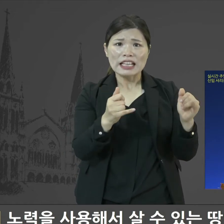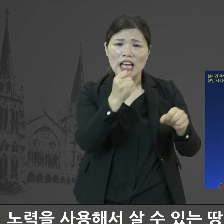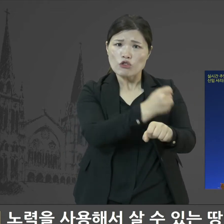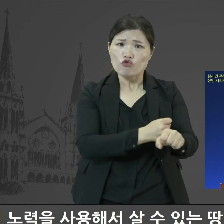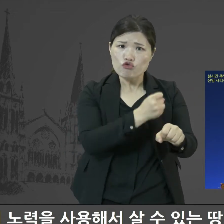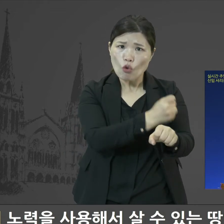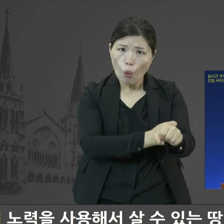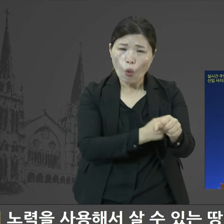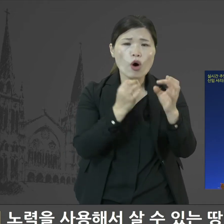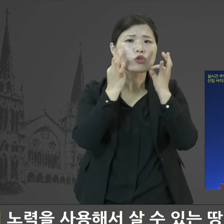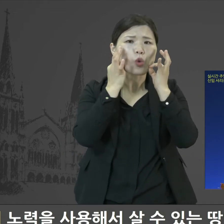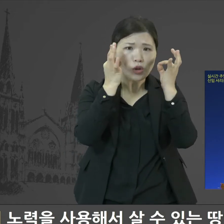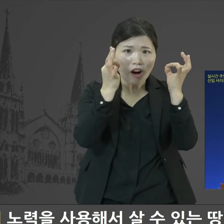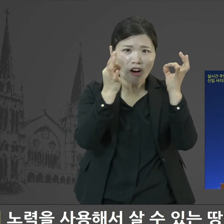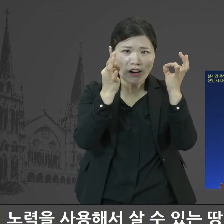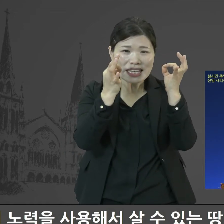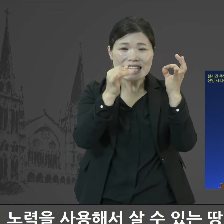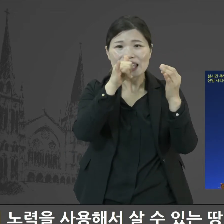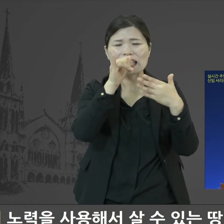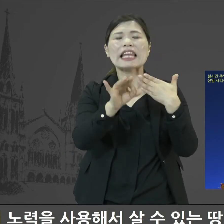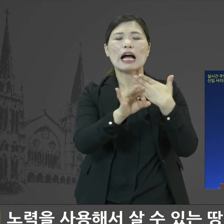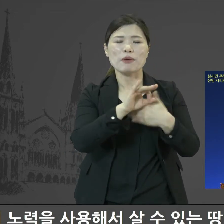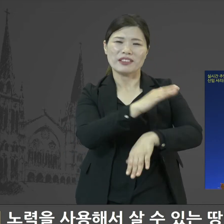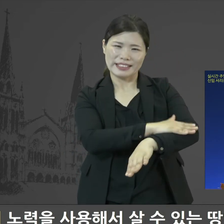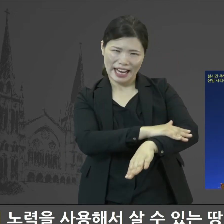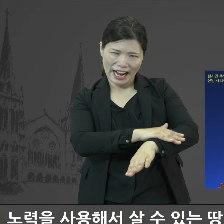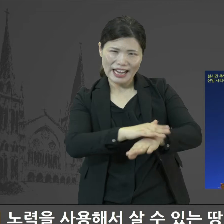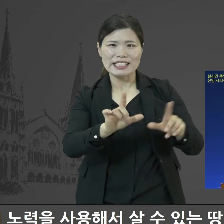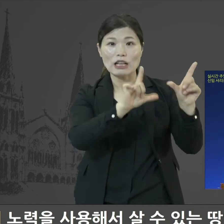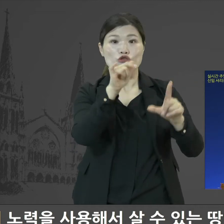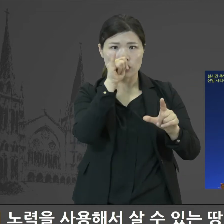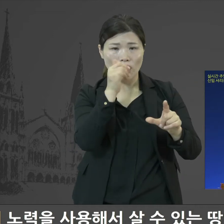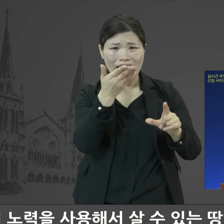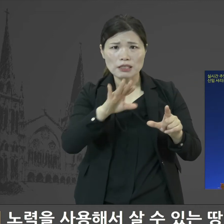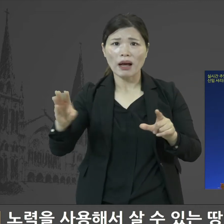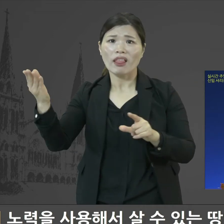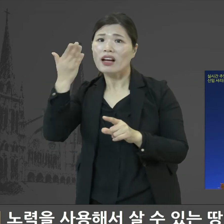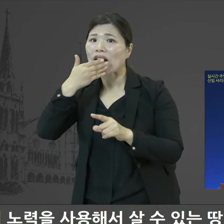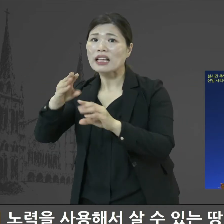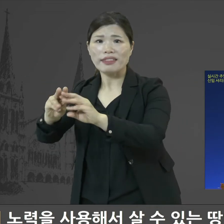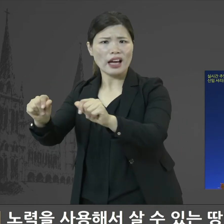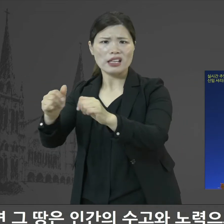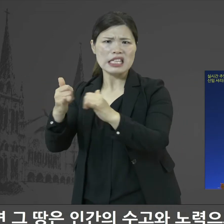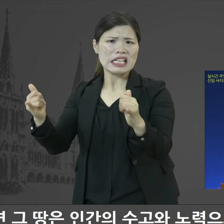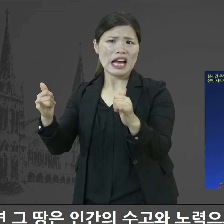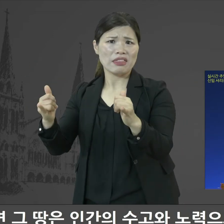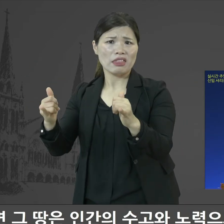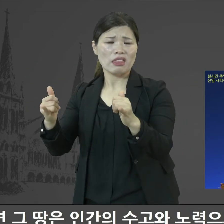살 수 있는 땅이 바로 애굽 땅입니다. 그러나 가나안 땅은 결코 인간의 노력으로는 살 수 없는